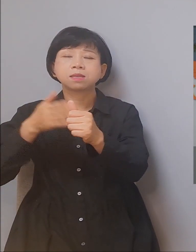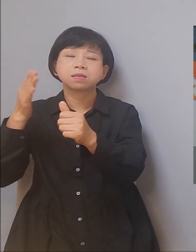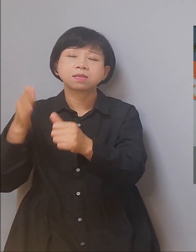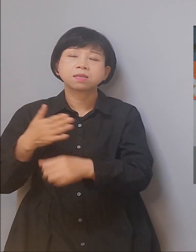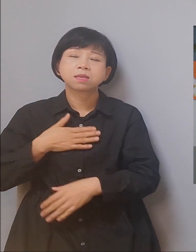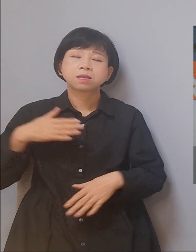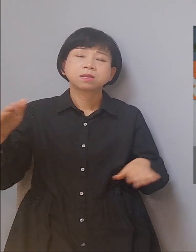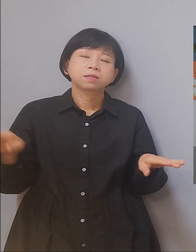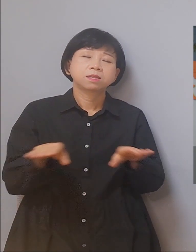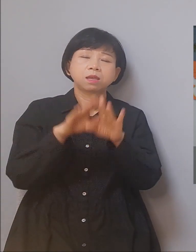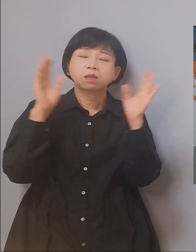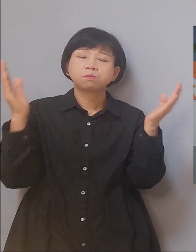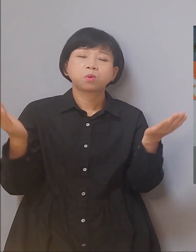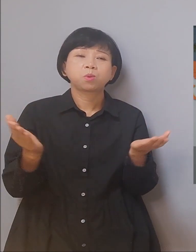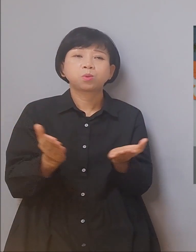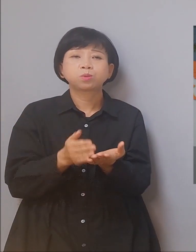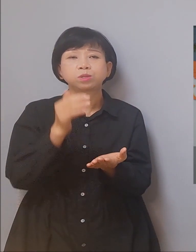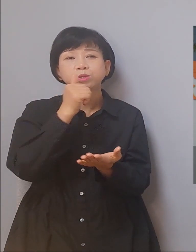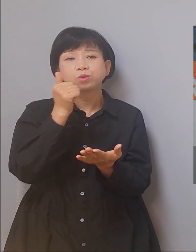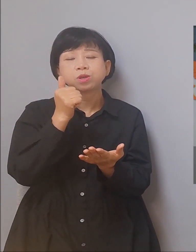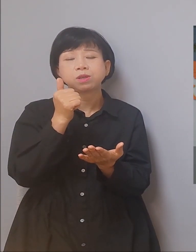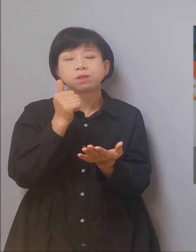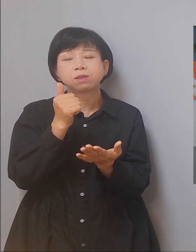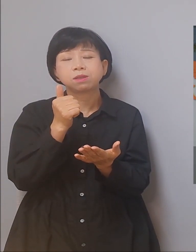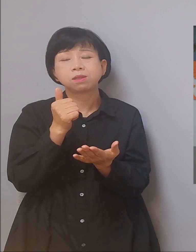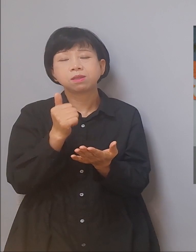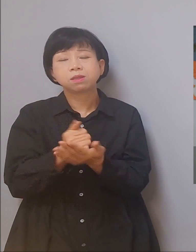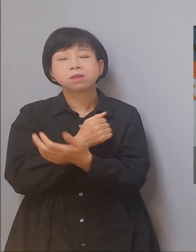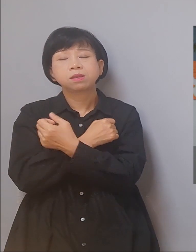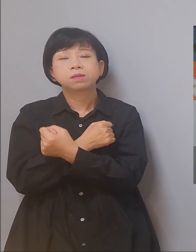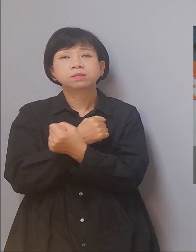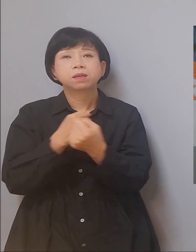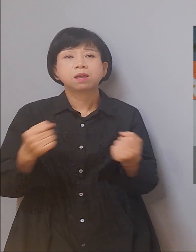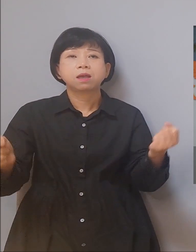찬양하세. 내 모든 죄